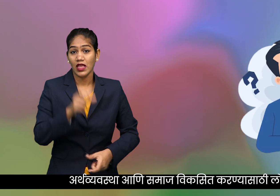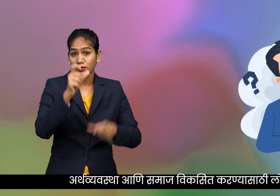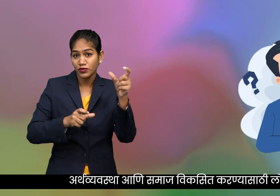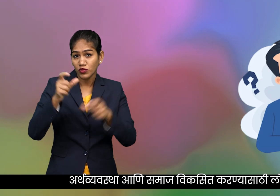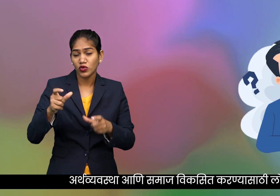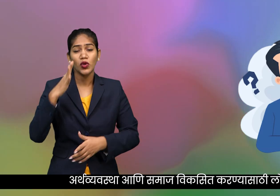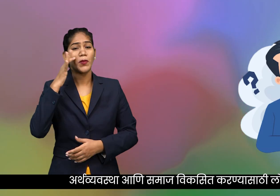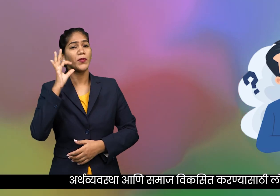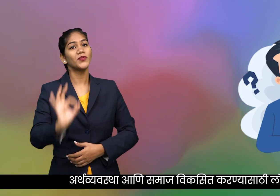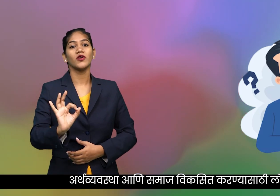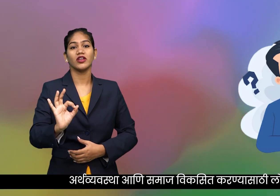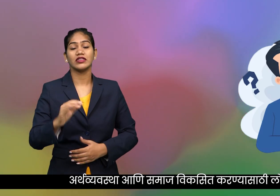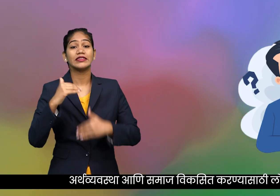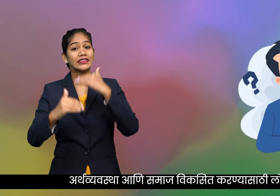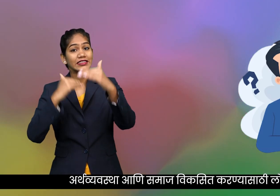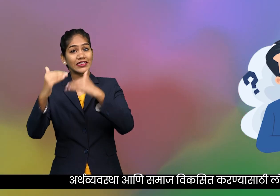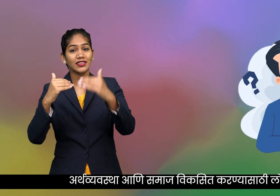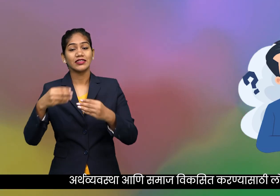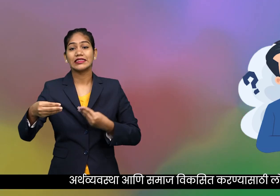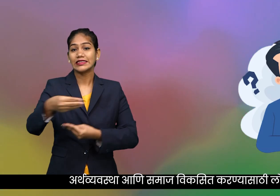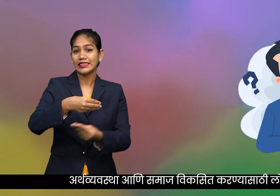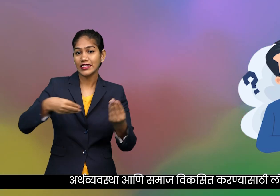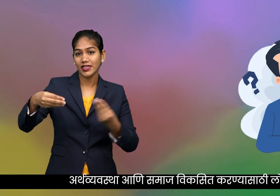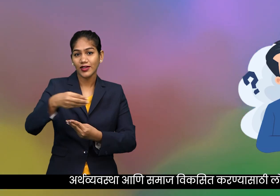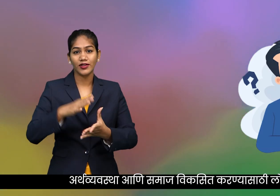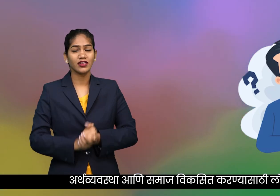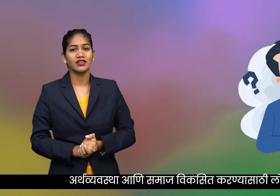अर्थव्यवस्था आणि समाज विकसित करण्यासाठी लोक महत्वाचे आहेत.